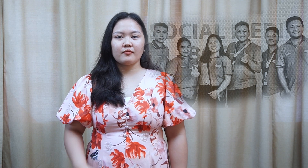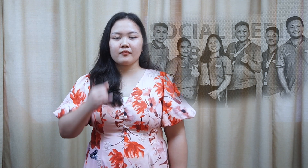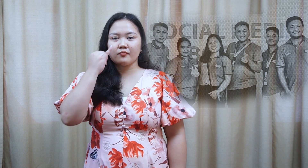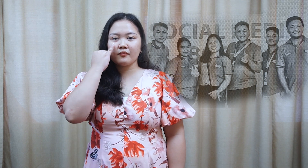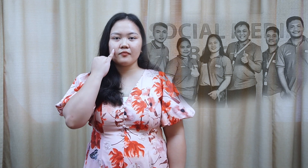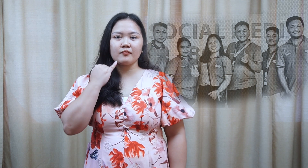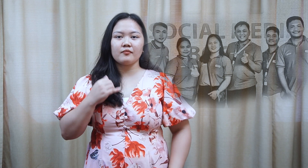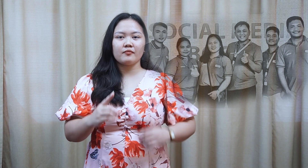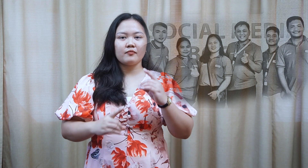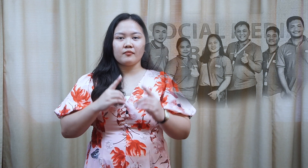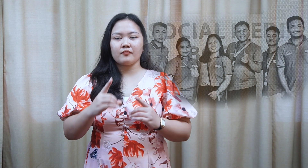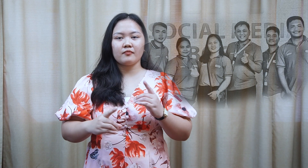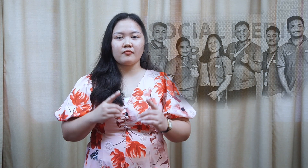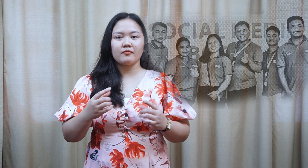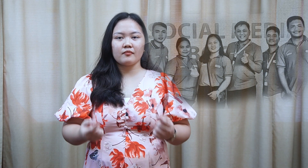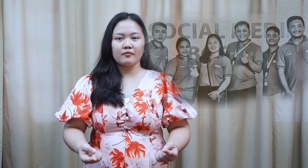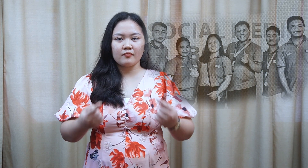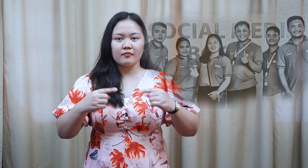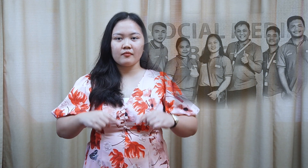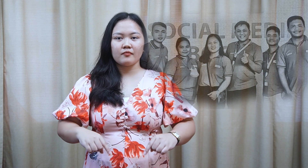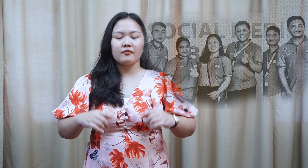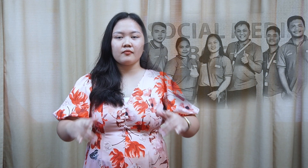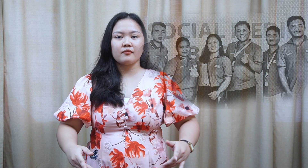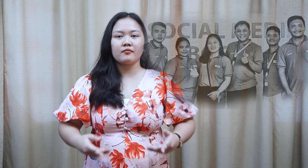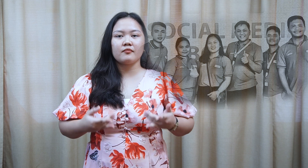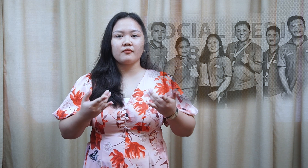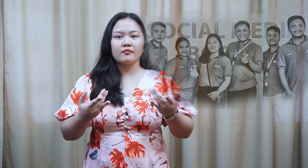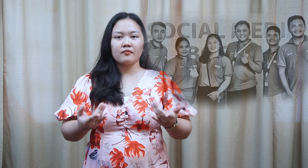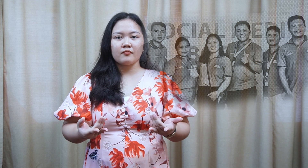Kung pagsubok may dumating sa buhay ko,